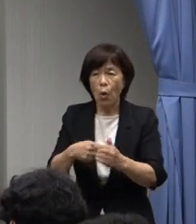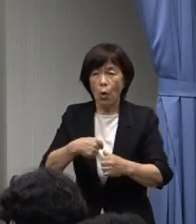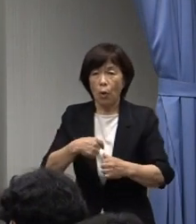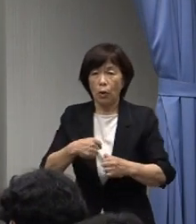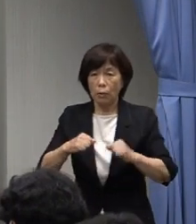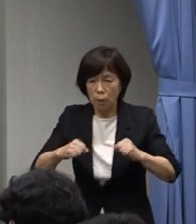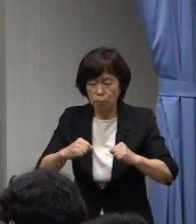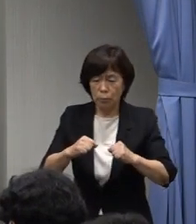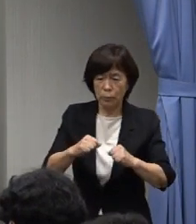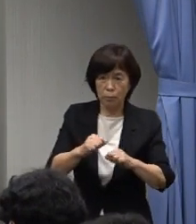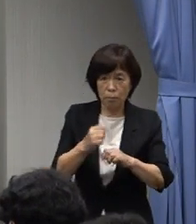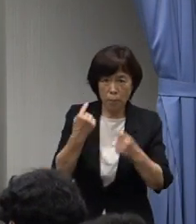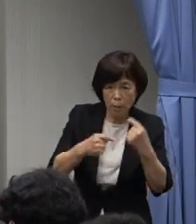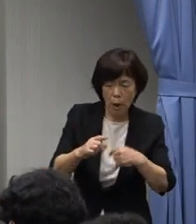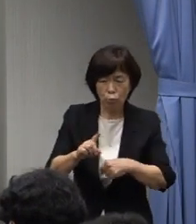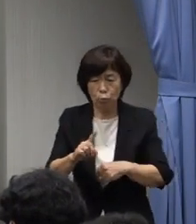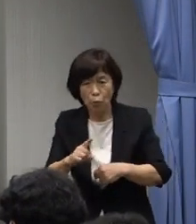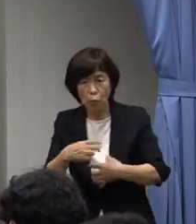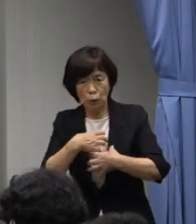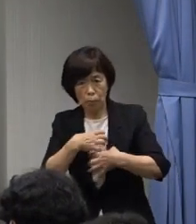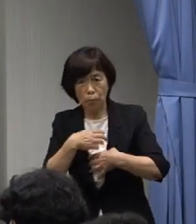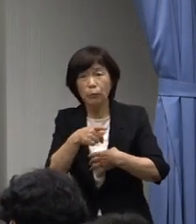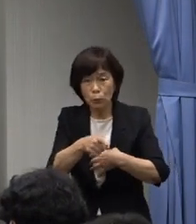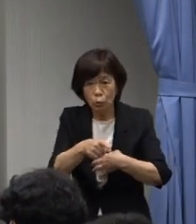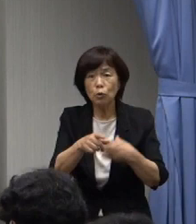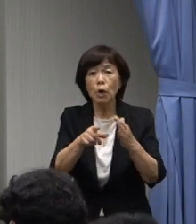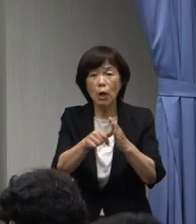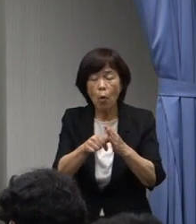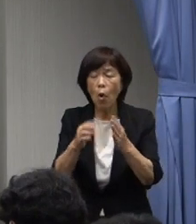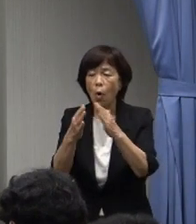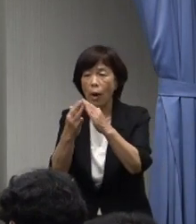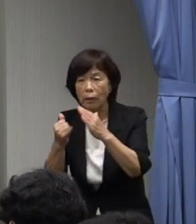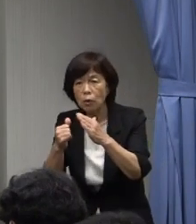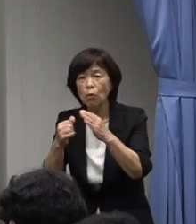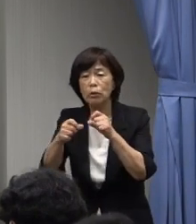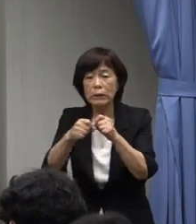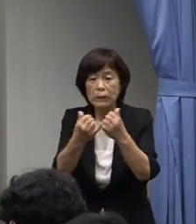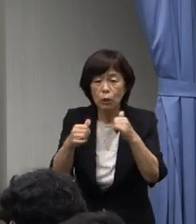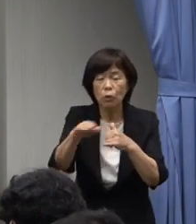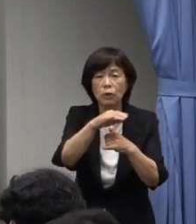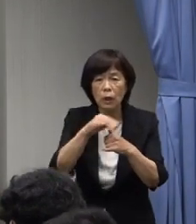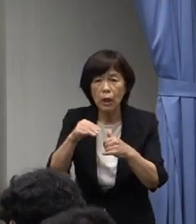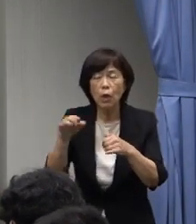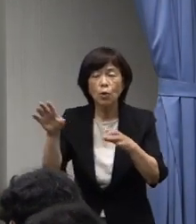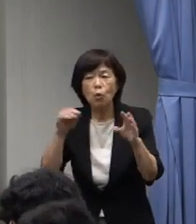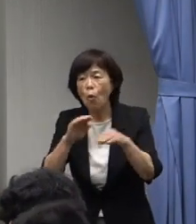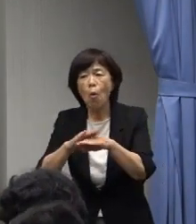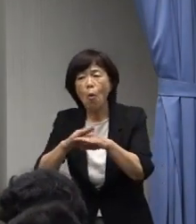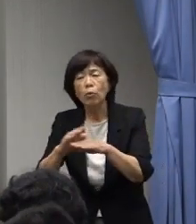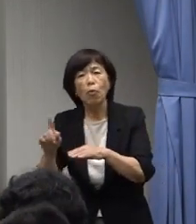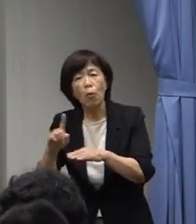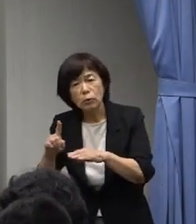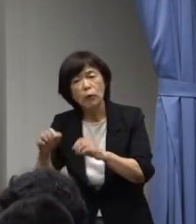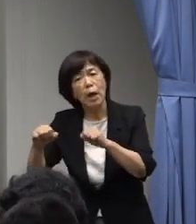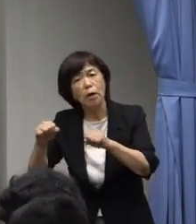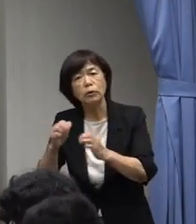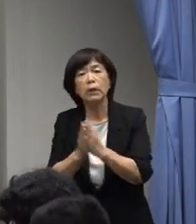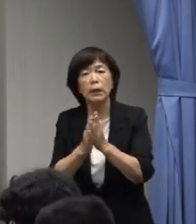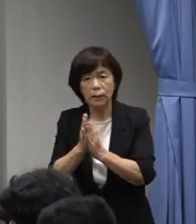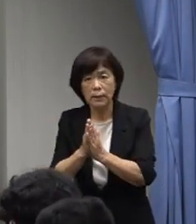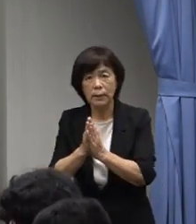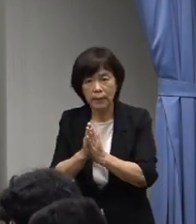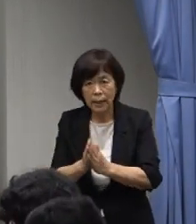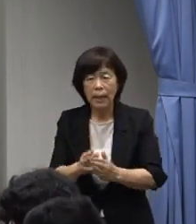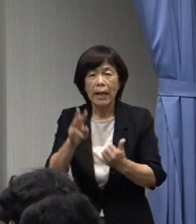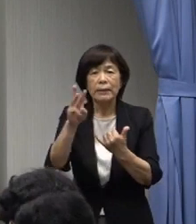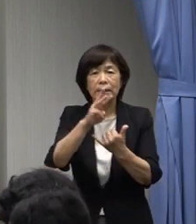ぜひですね、家族、あるいは周囲の方と確認を取っておいていただきたいと思います。災害伝言ダイヤル